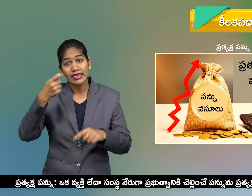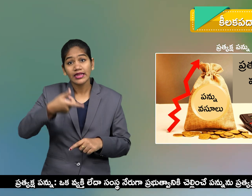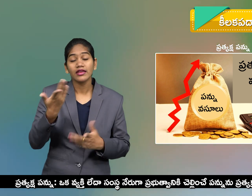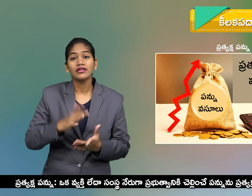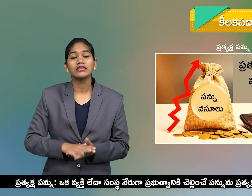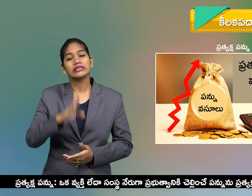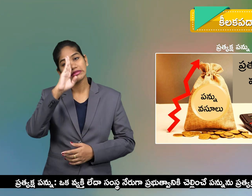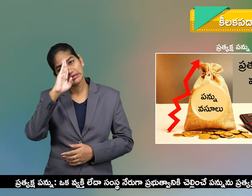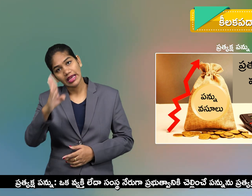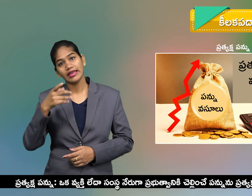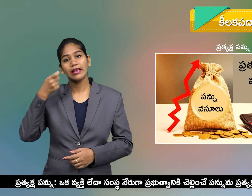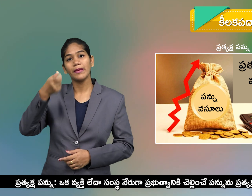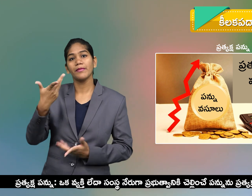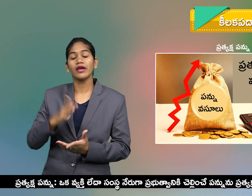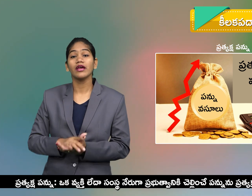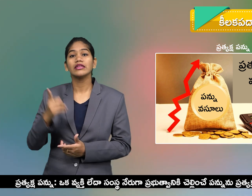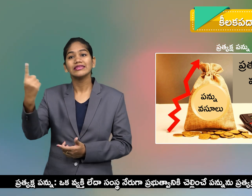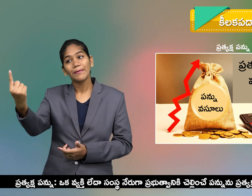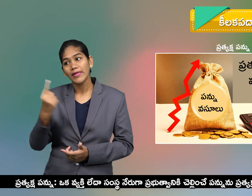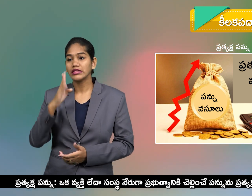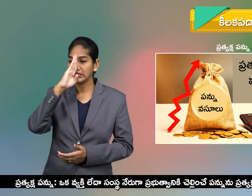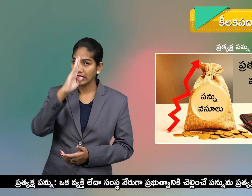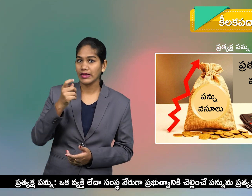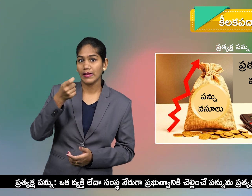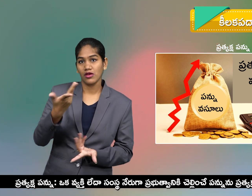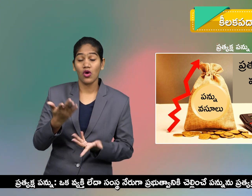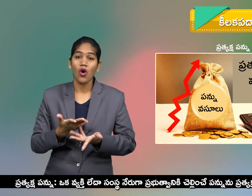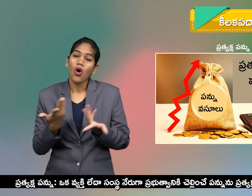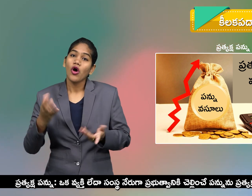ప్రత్యక్ష పన్నుగా నిర్వచించవచ్చు.